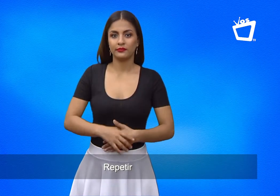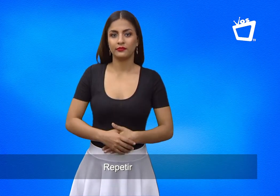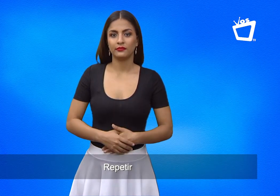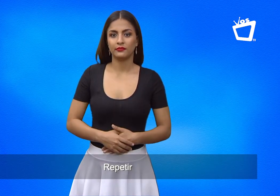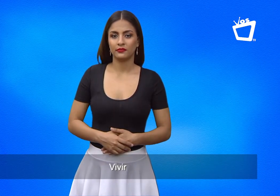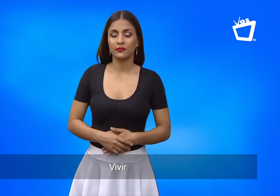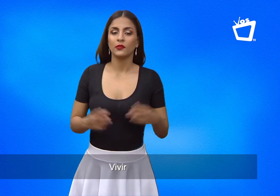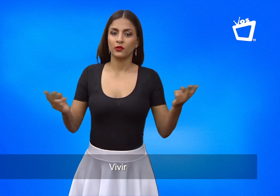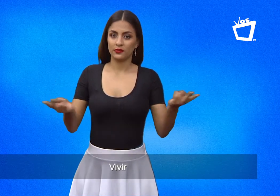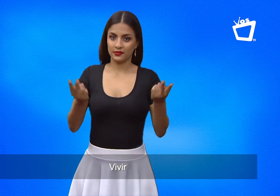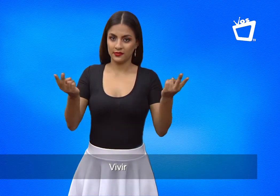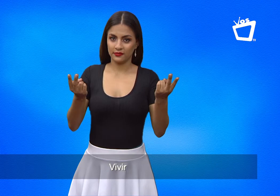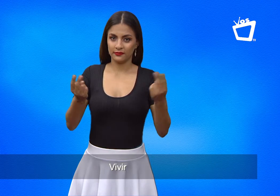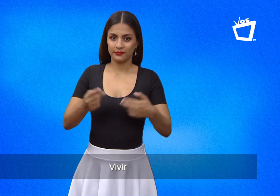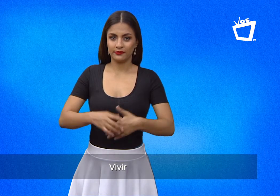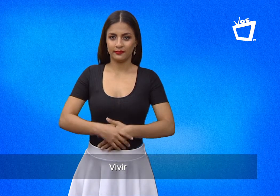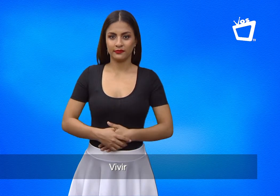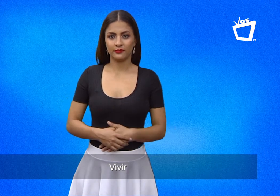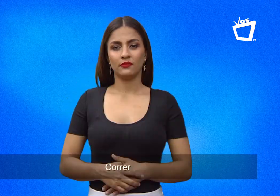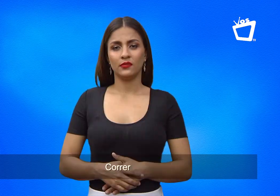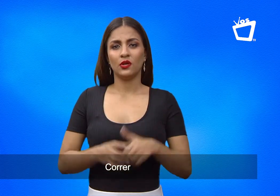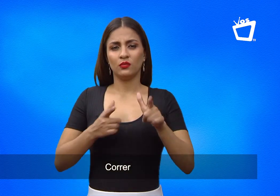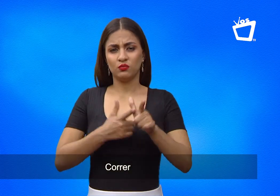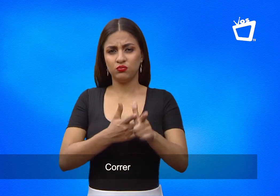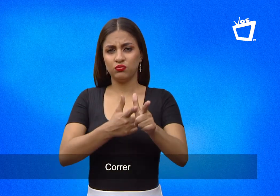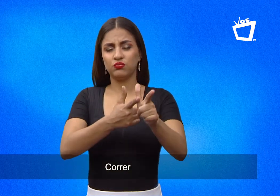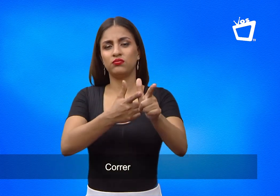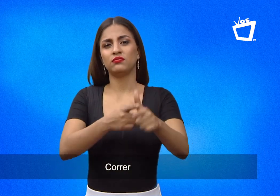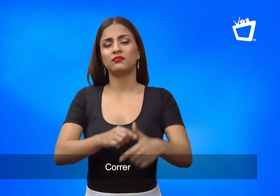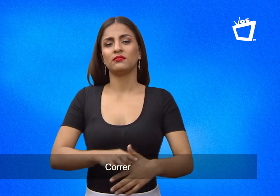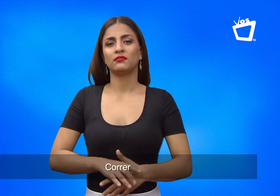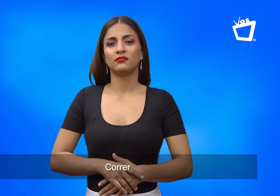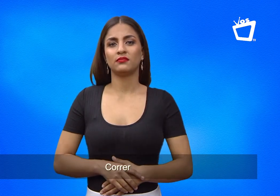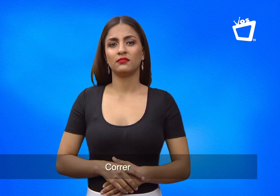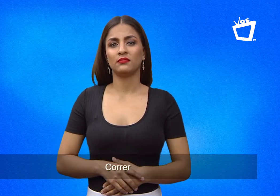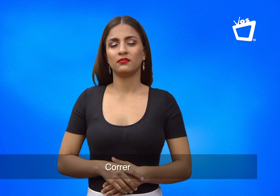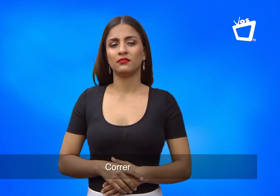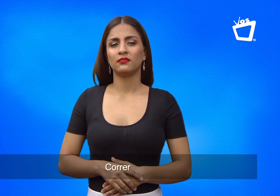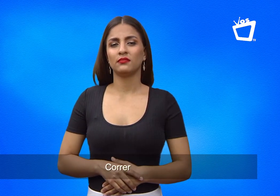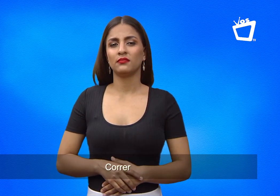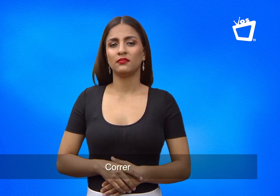Repetir. Vivir. Correr.